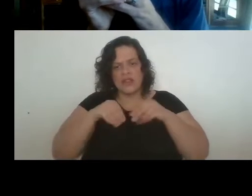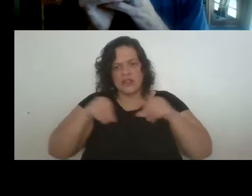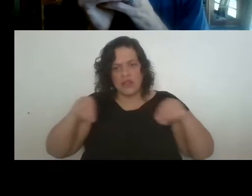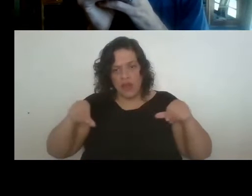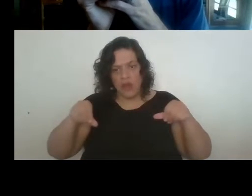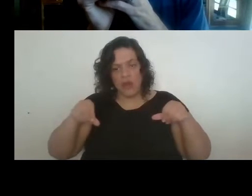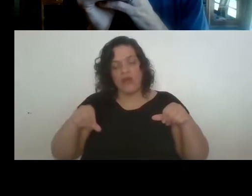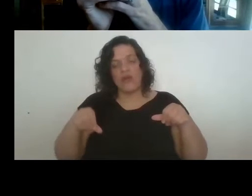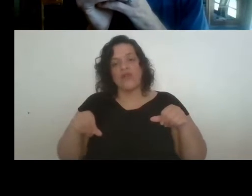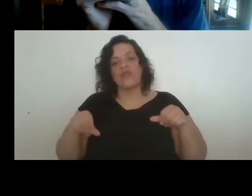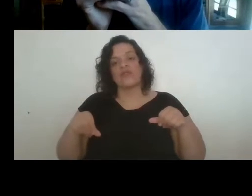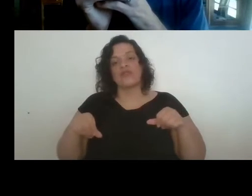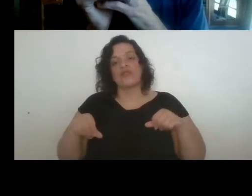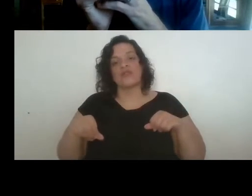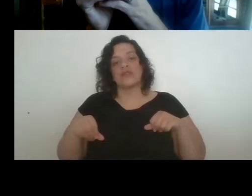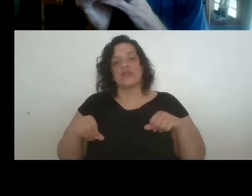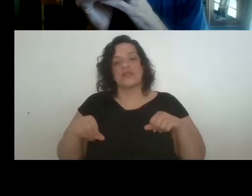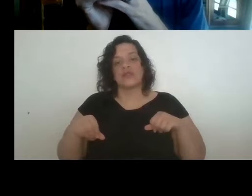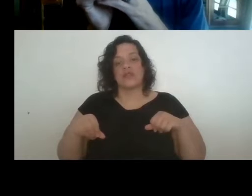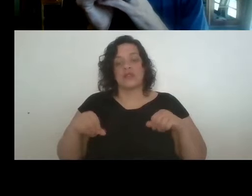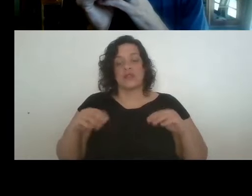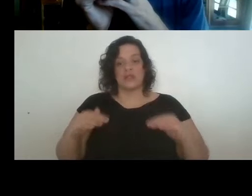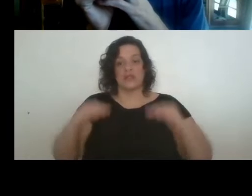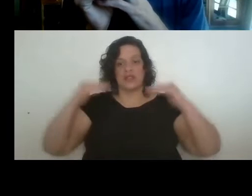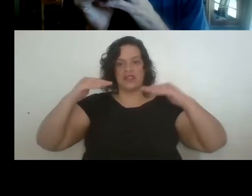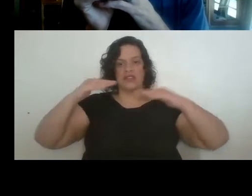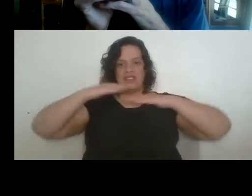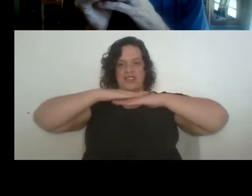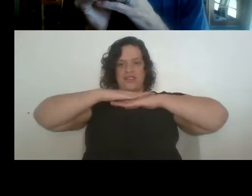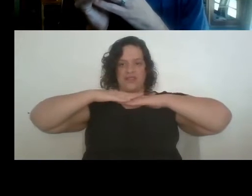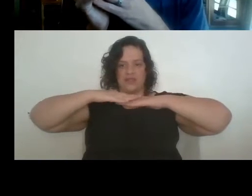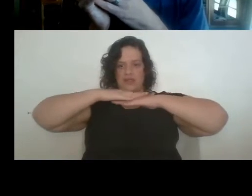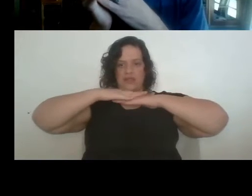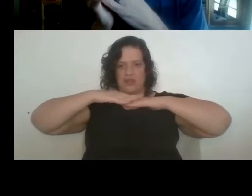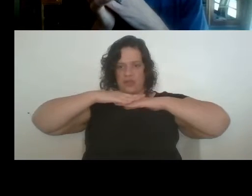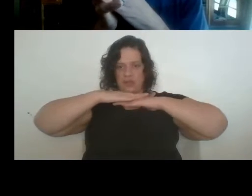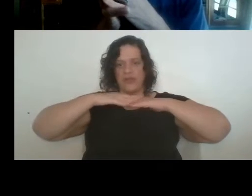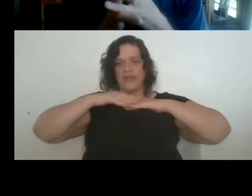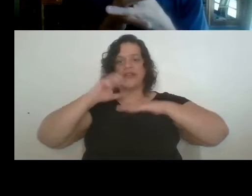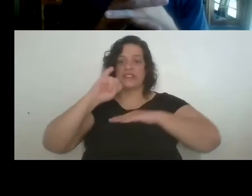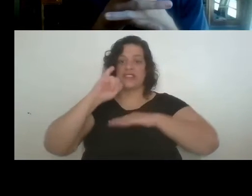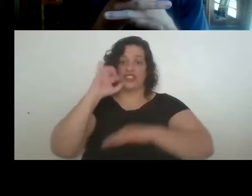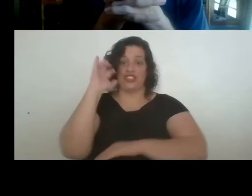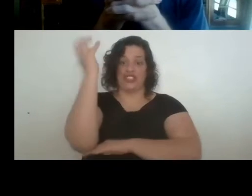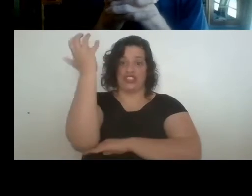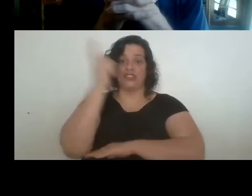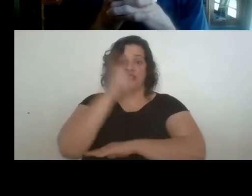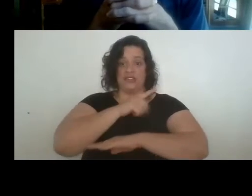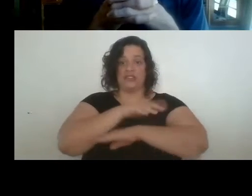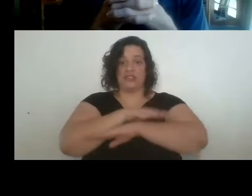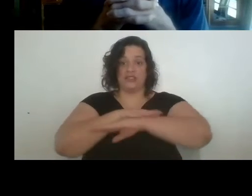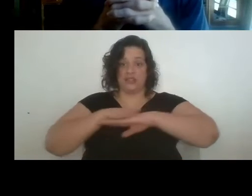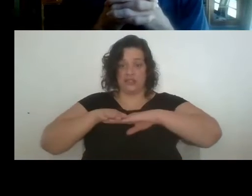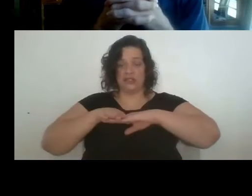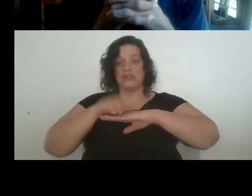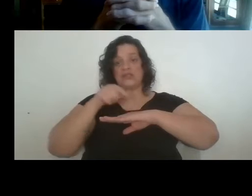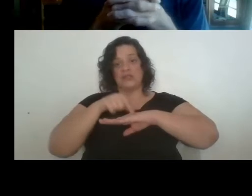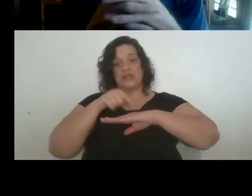O solo superficial, se a gente está lidando com uma área vegetada, ele tende a ser mais